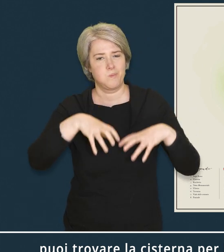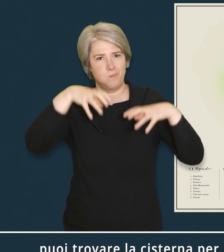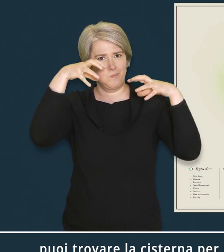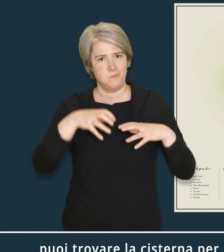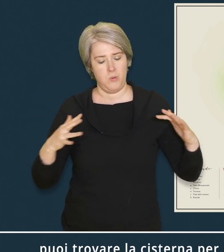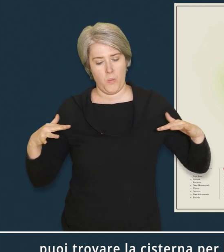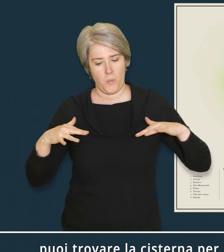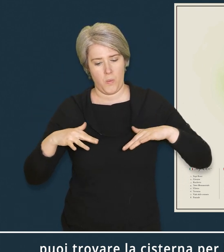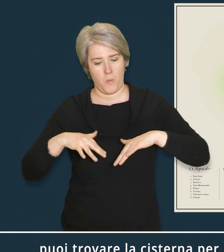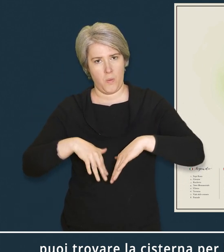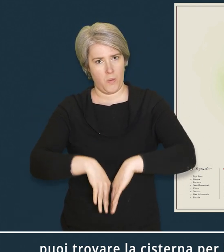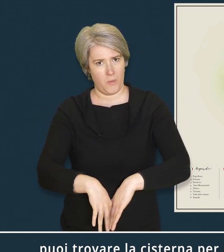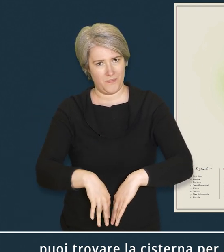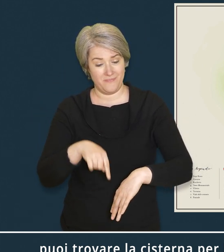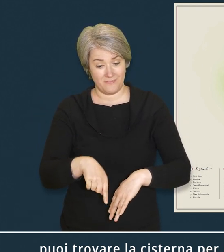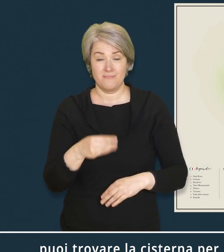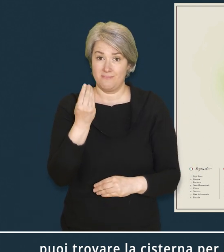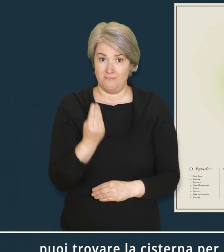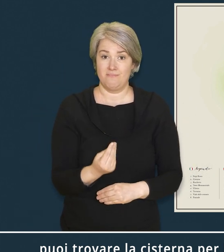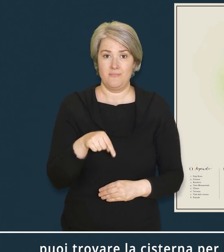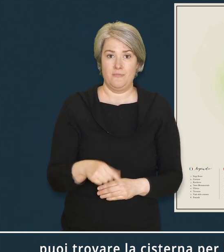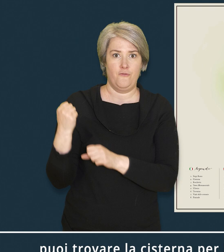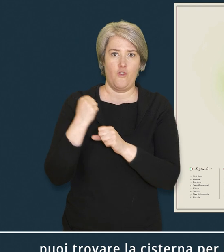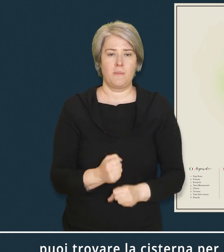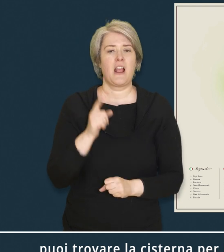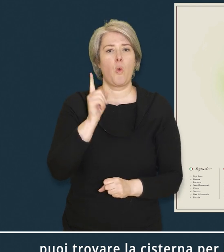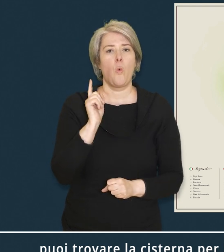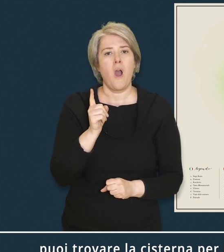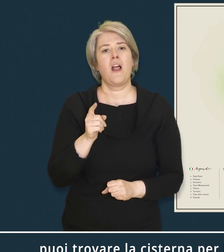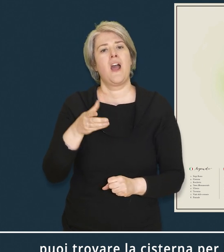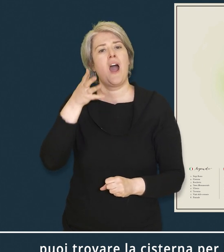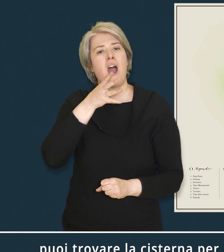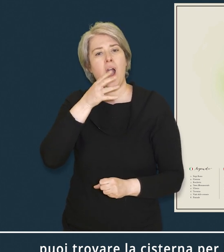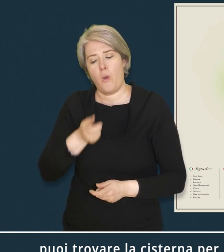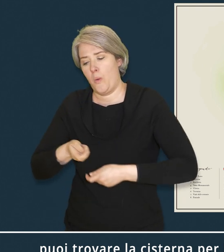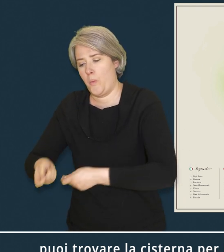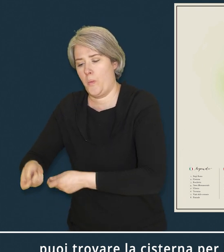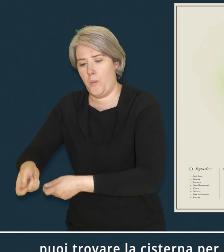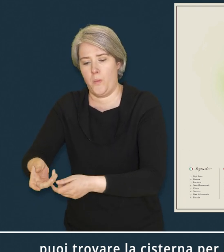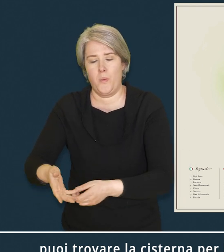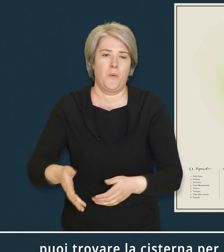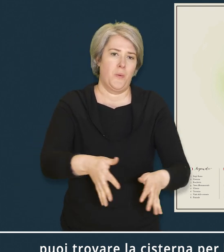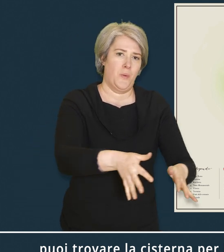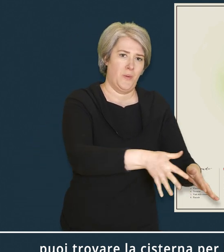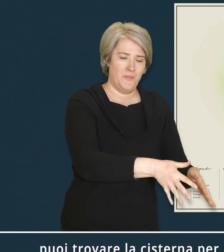acque piovane, elemento fondamentale per l'irrigazione.